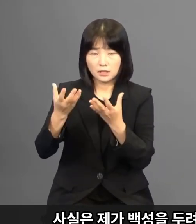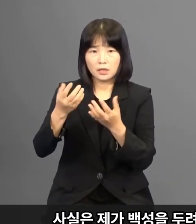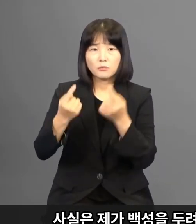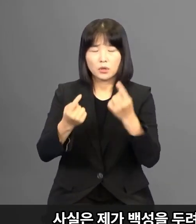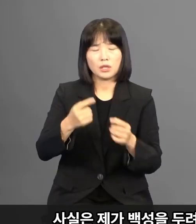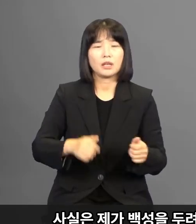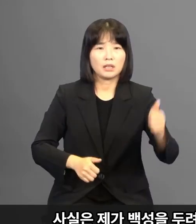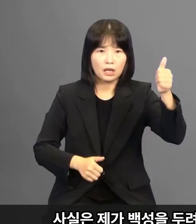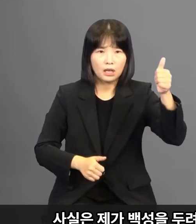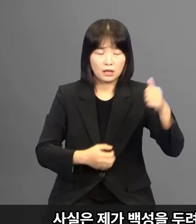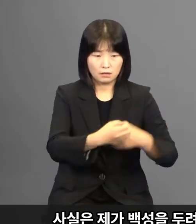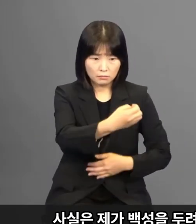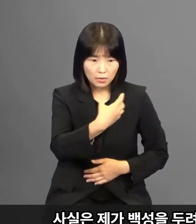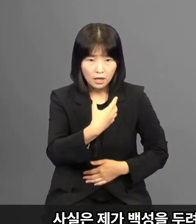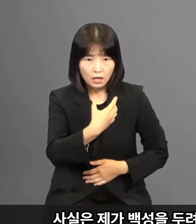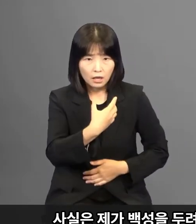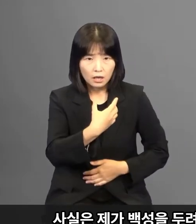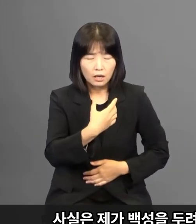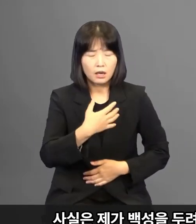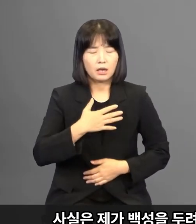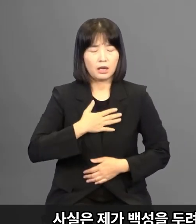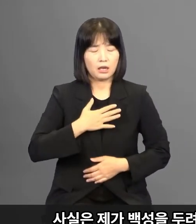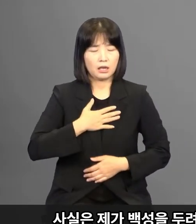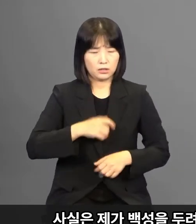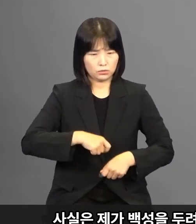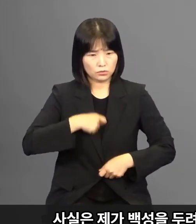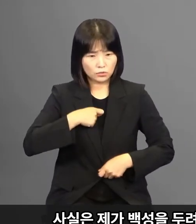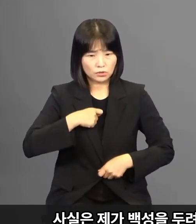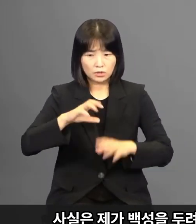제가 백성을 두려워하여 그들의 말을